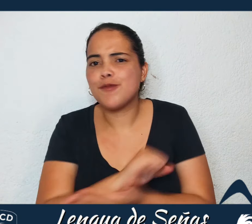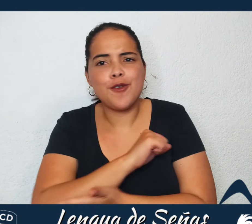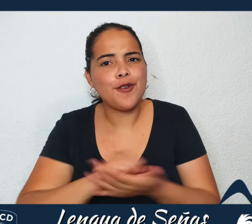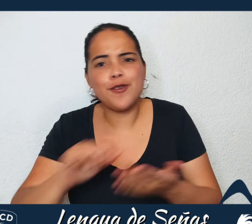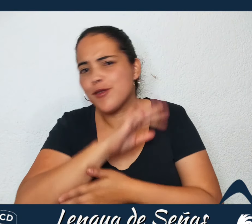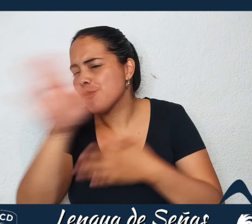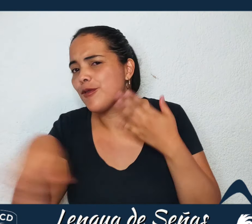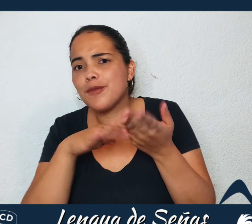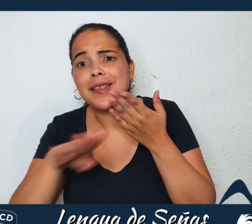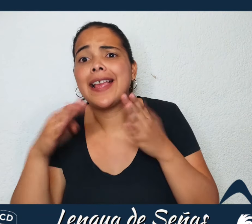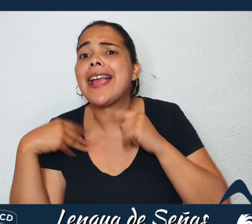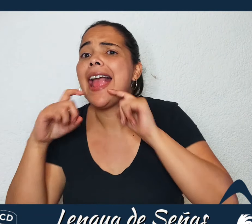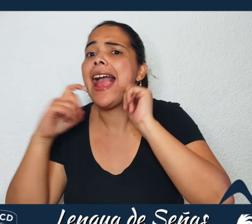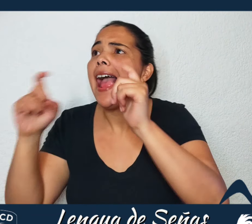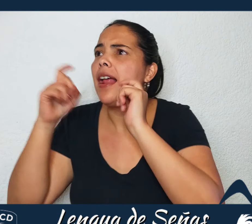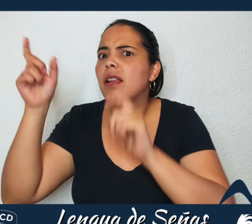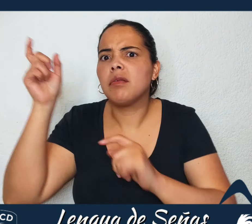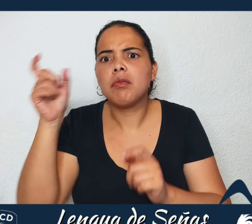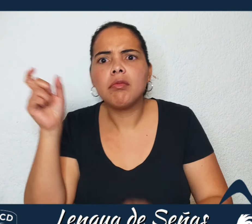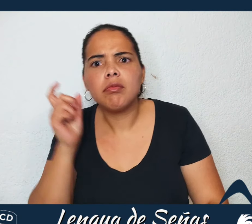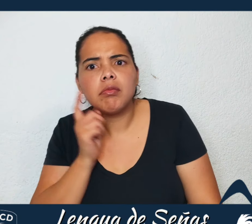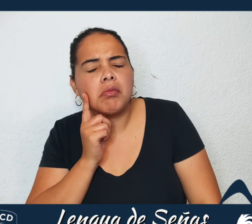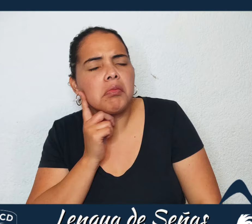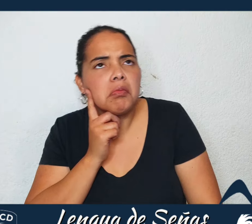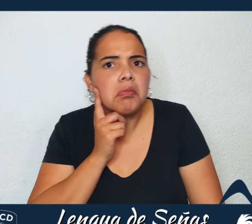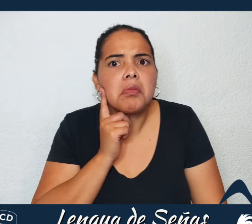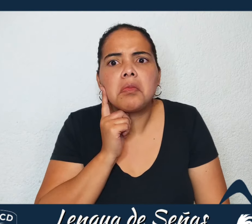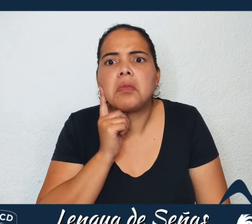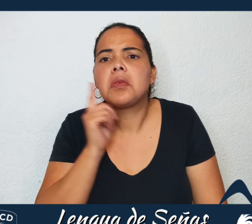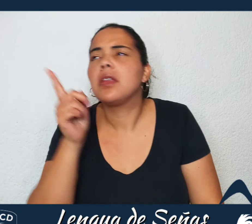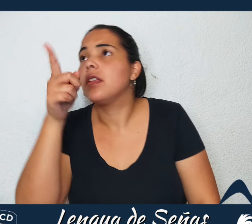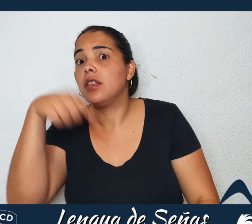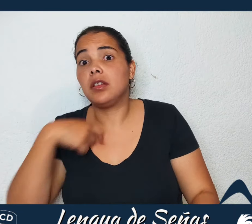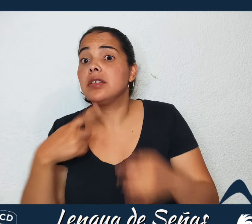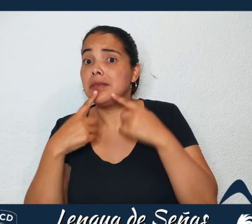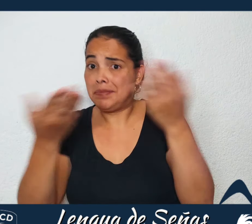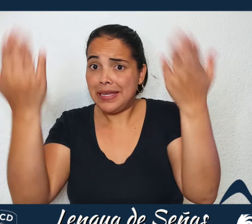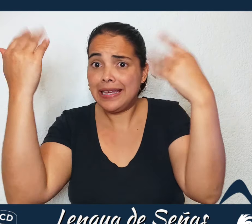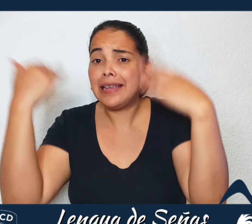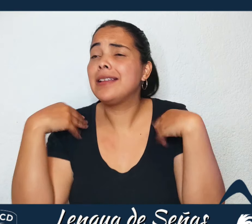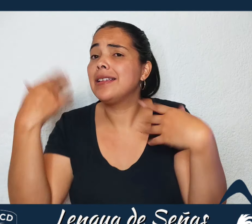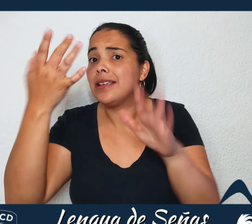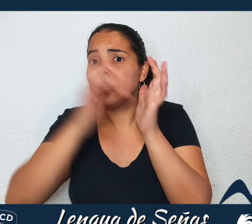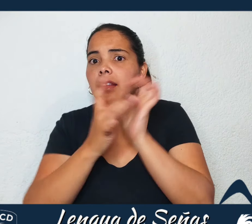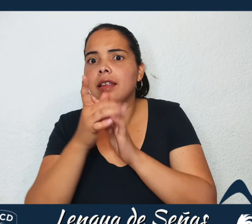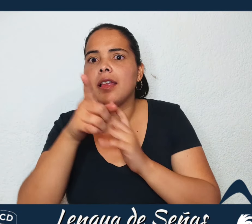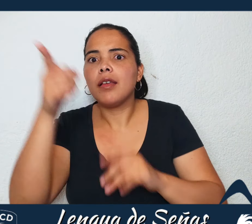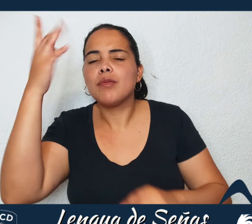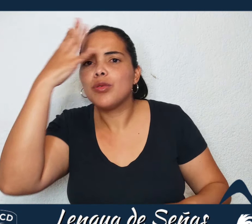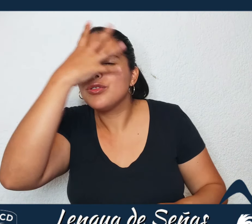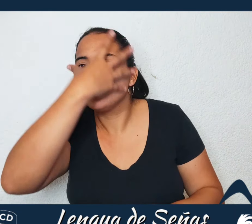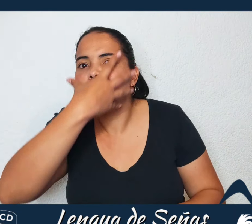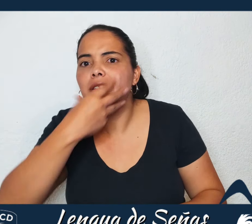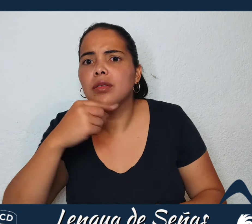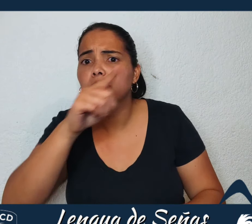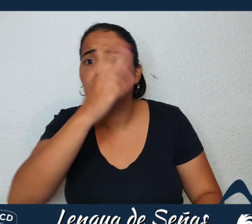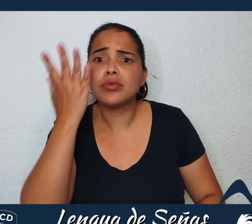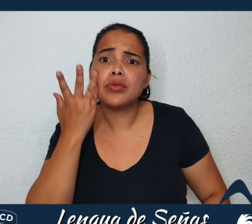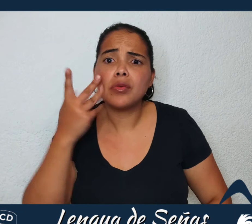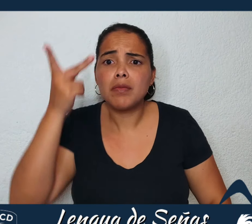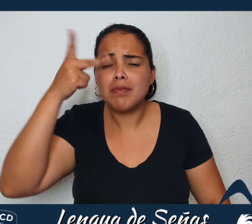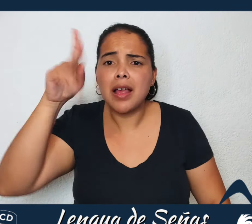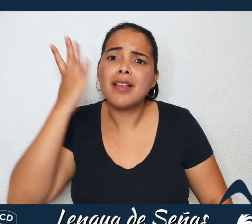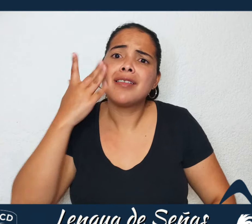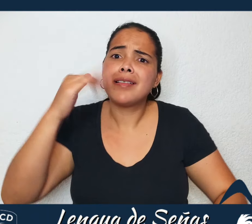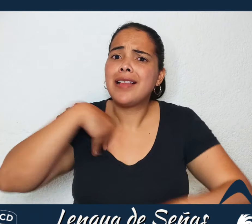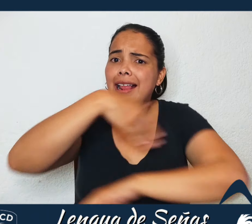son perdonados. Estas son las buenas nuevas. Escuchen lo que Dios ha prometido. Ese mensaje era transmitido